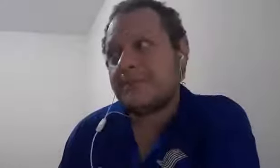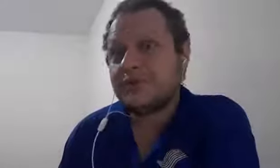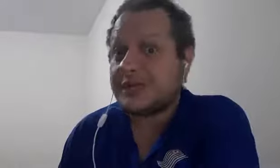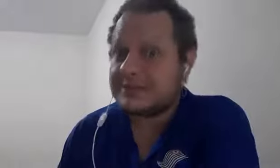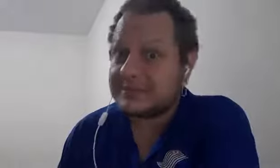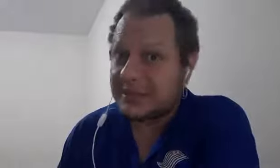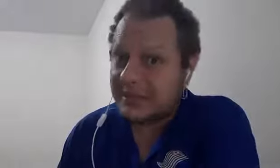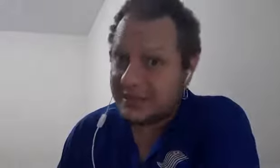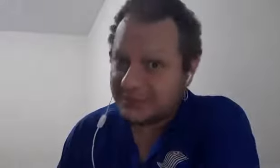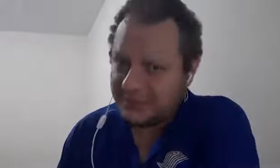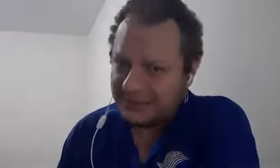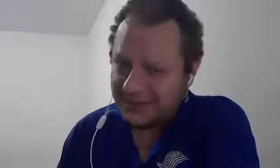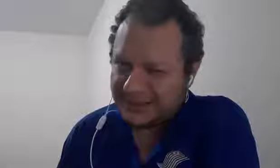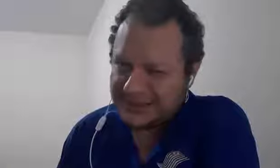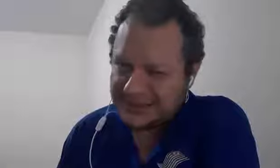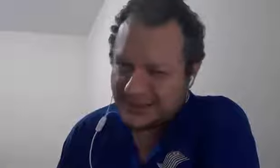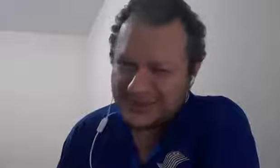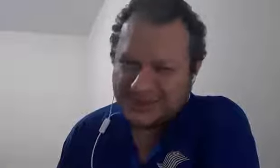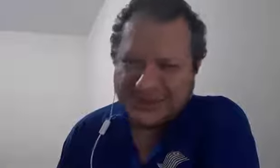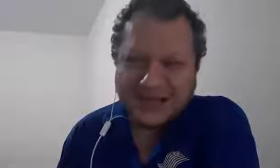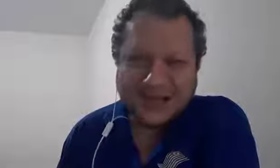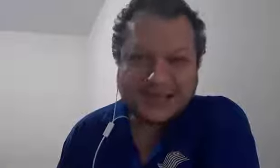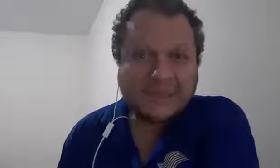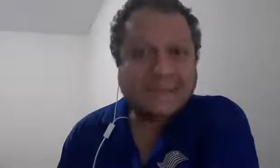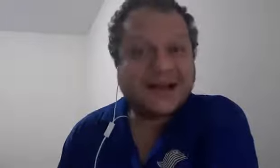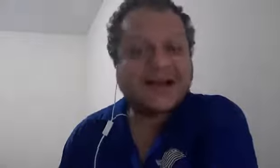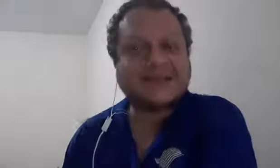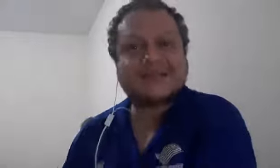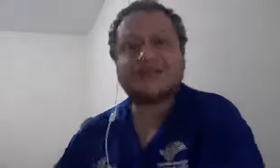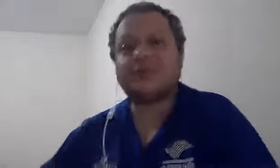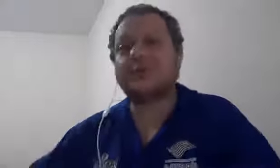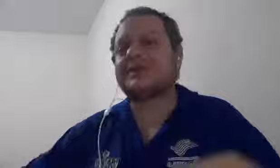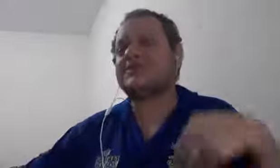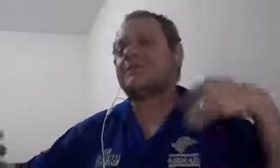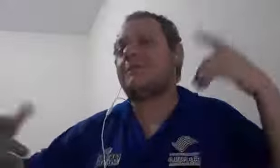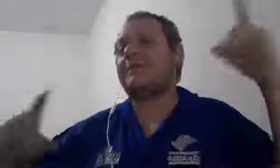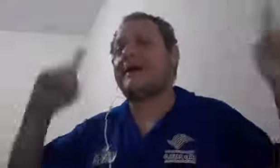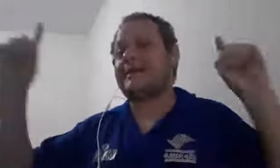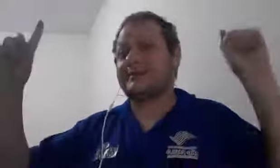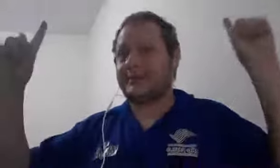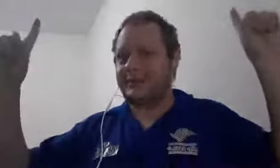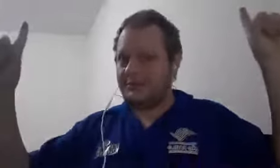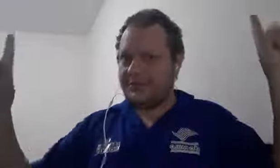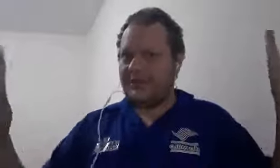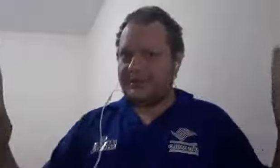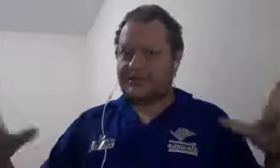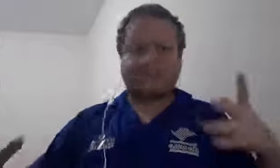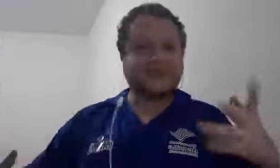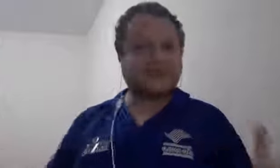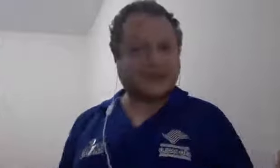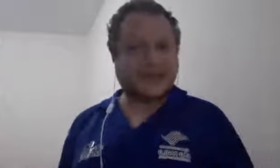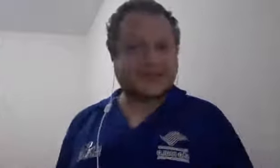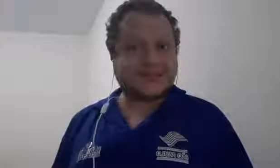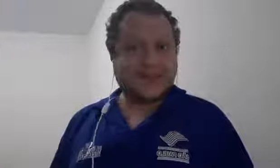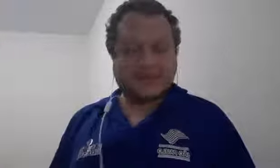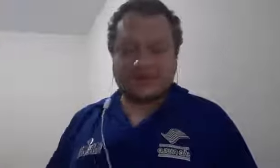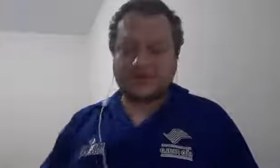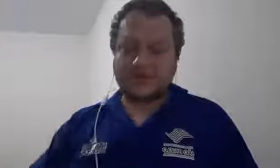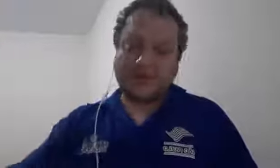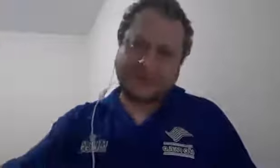Muito cansaço também dessas aulas online, mas de muita descoberta também, de possibilidades. Que afinal de